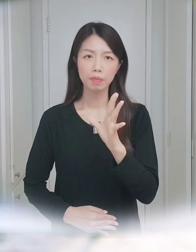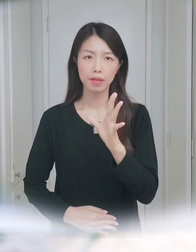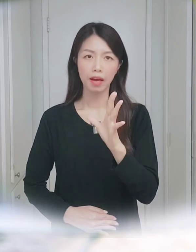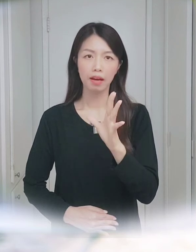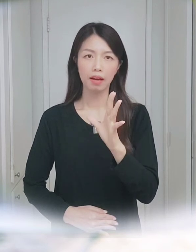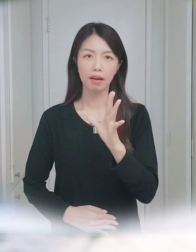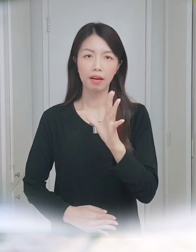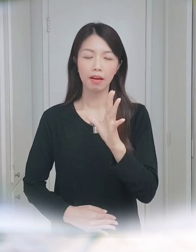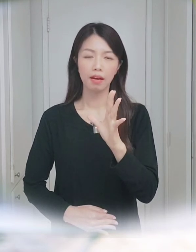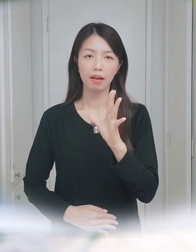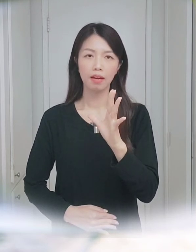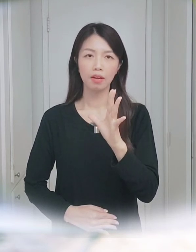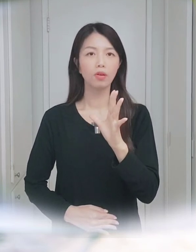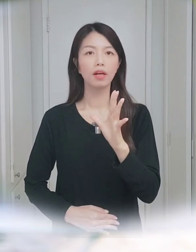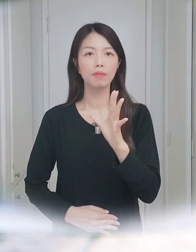복음뿐입니다.